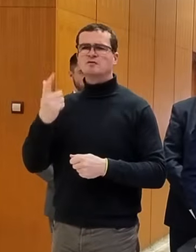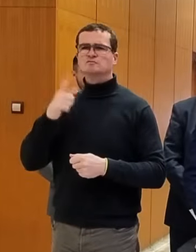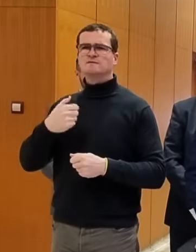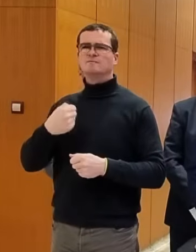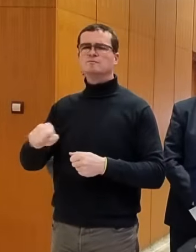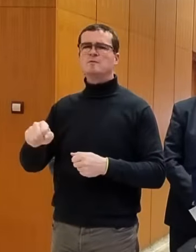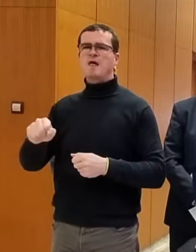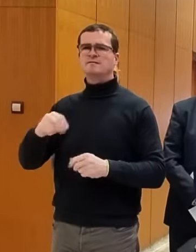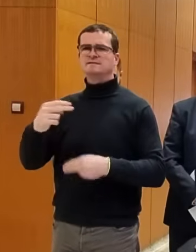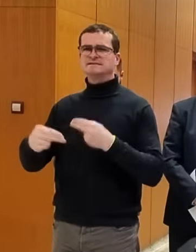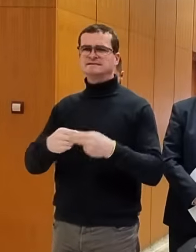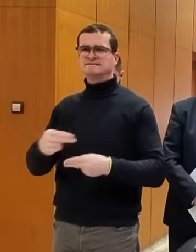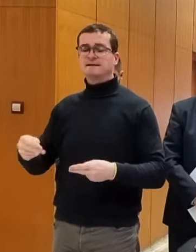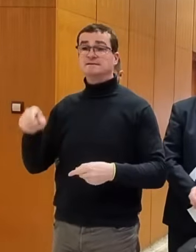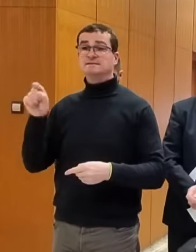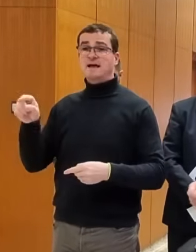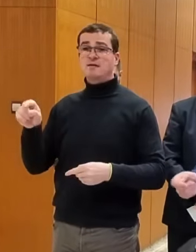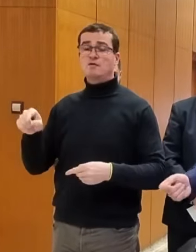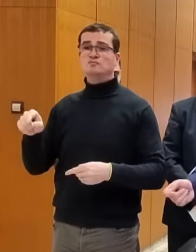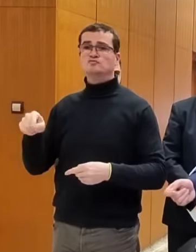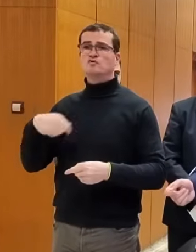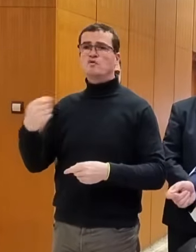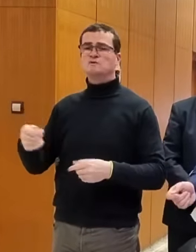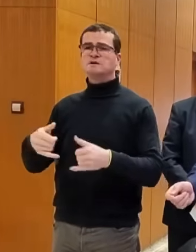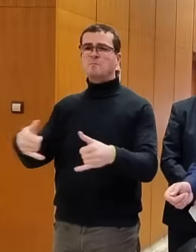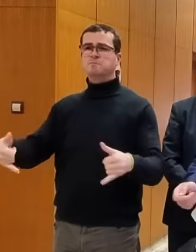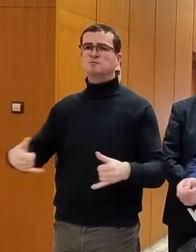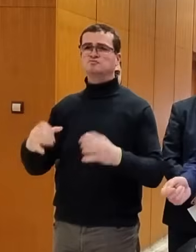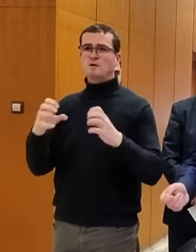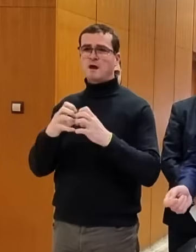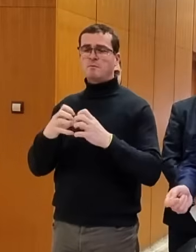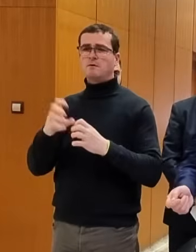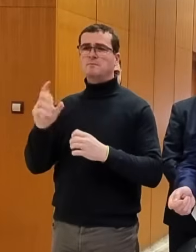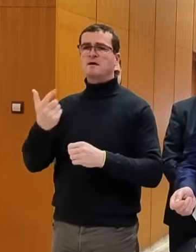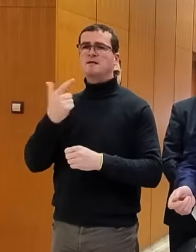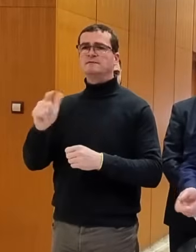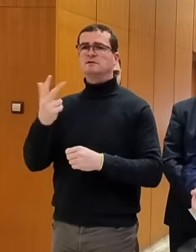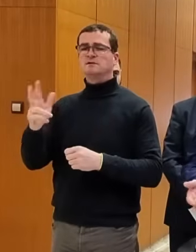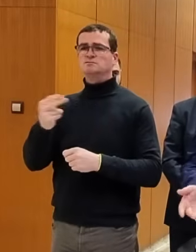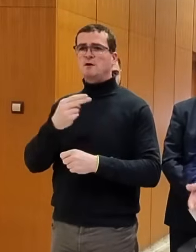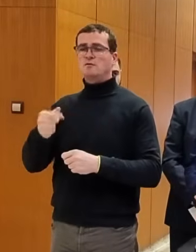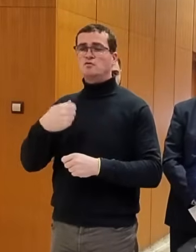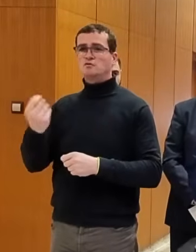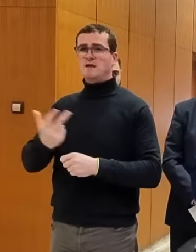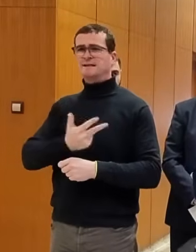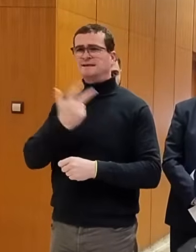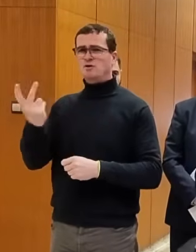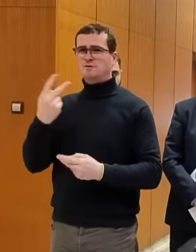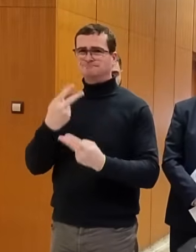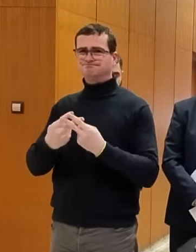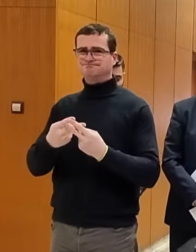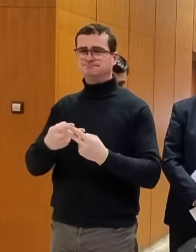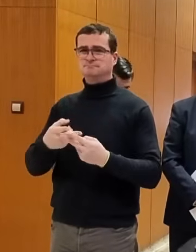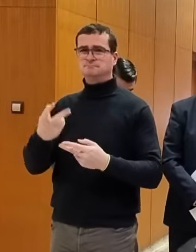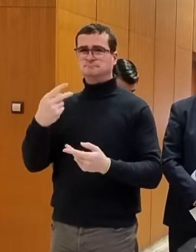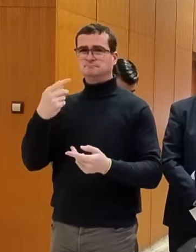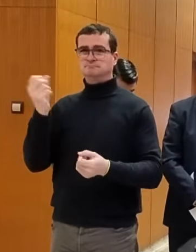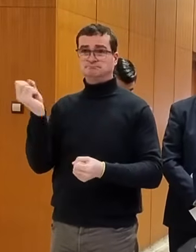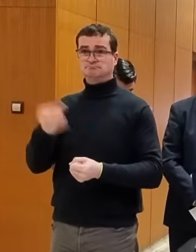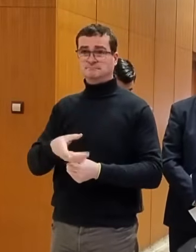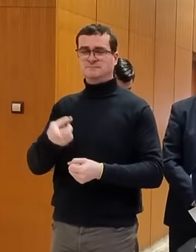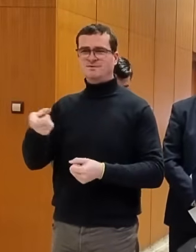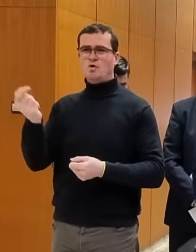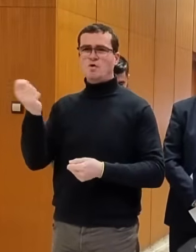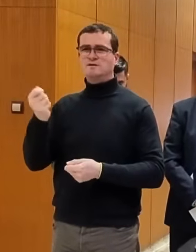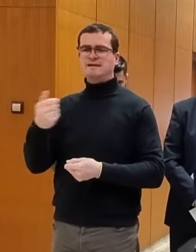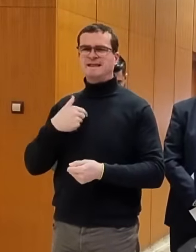Slovenskom futbalovom zväze, a za to, že prijal nejakú bedničku jablok a zobral nejaký 200-300 eur, dostal 3 roky natvrdo odňatia slobody. To sú